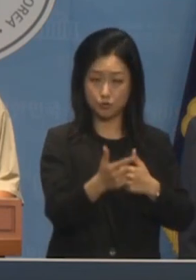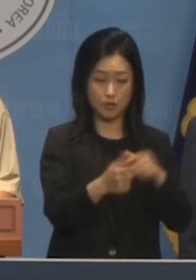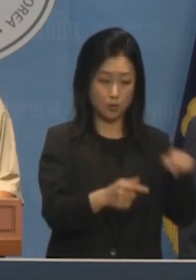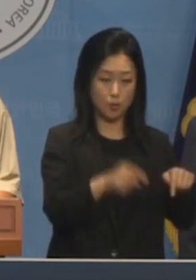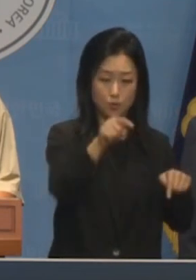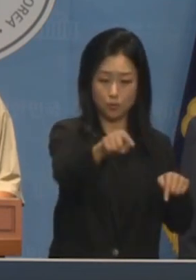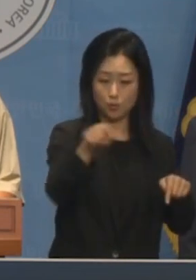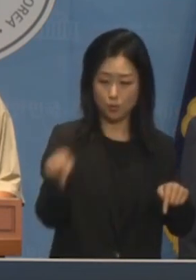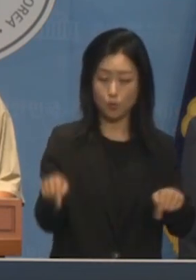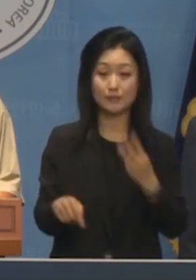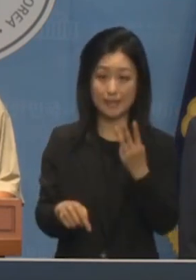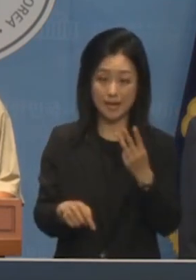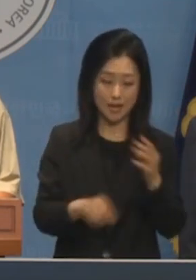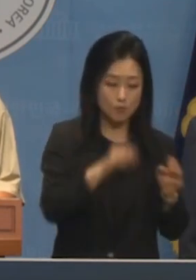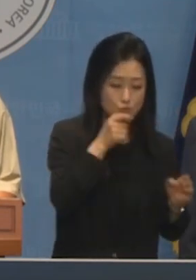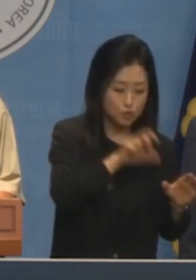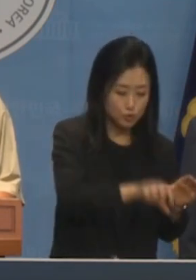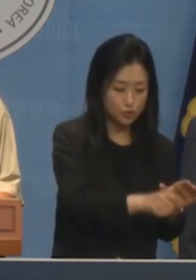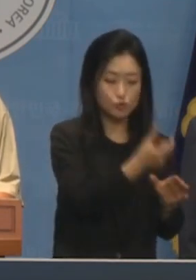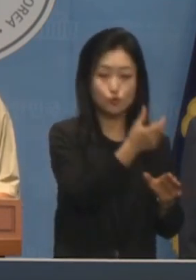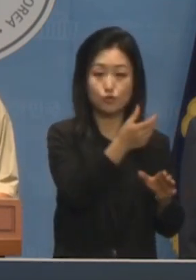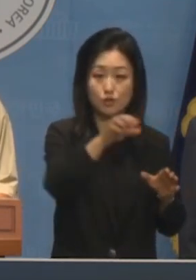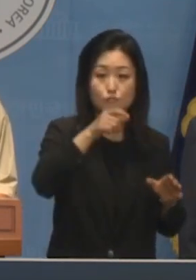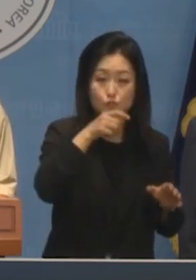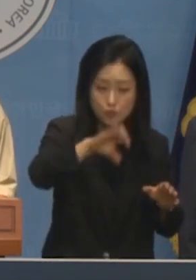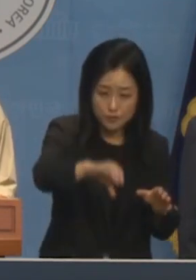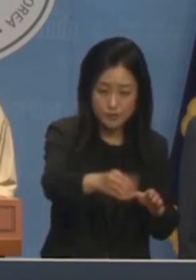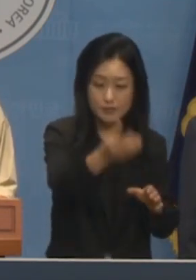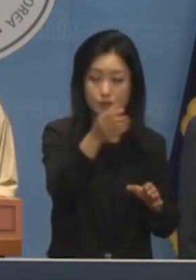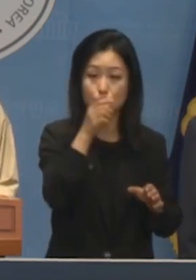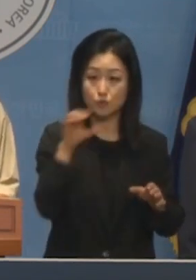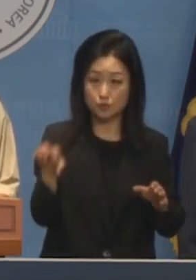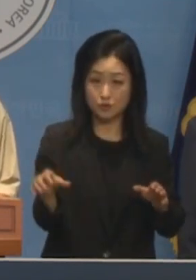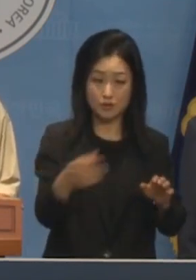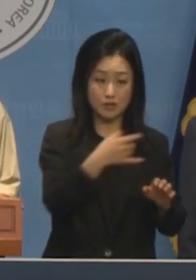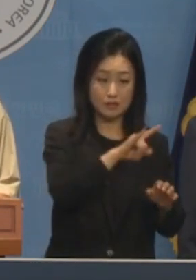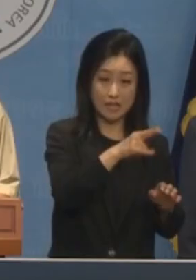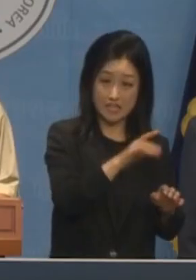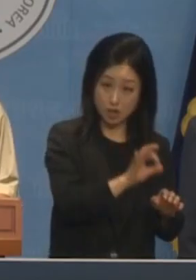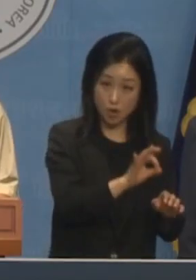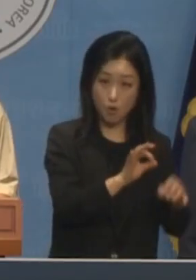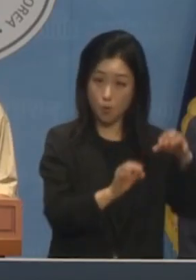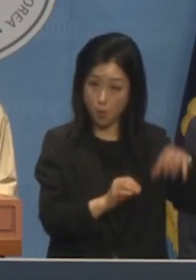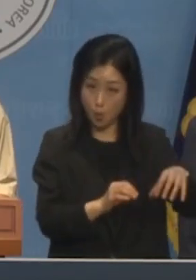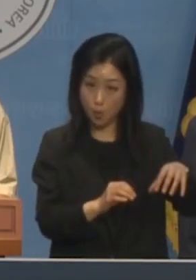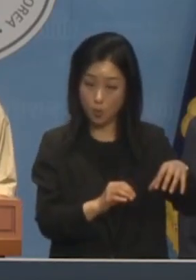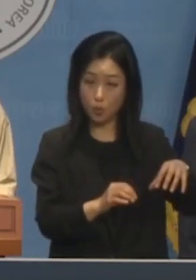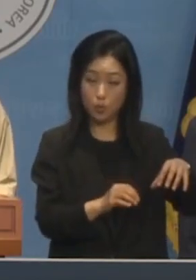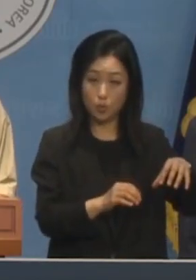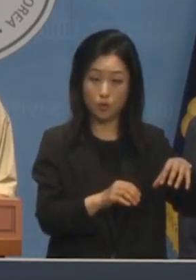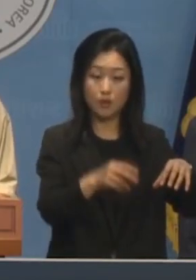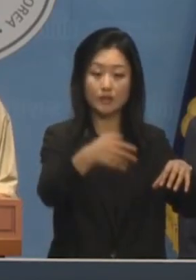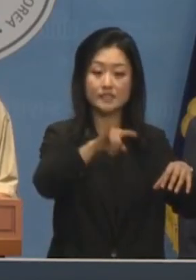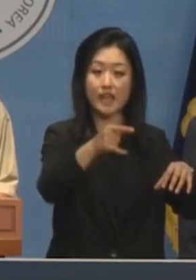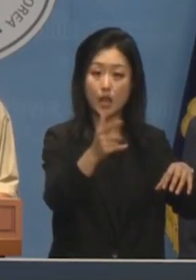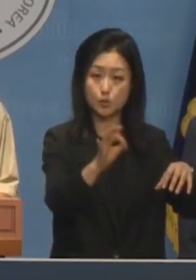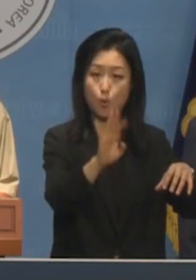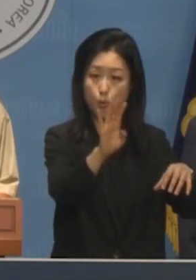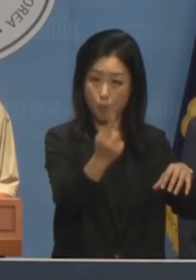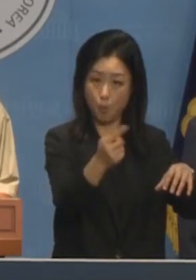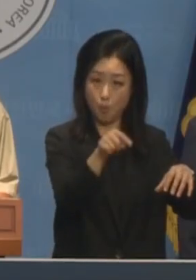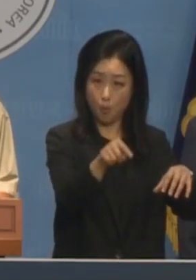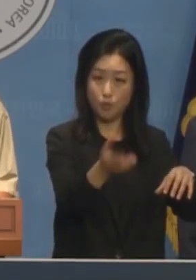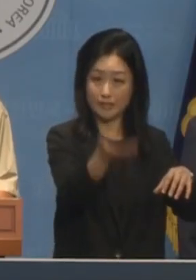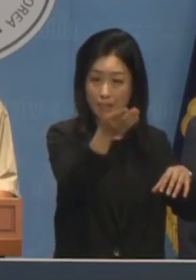지점에 대해서 채소를 했고요. 금강유역 대청호 문의취수장에서 한 지점, 그리고 세종보 상류 한